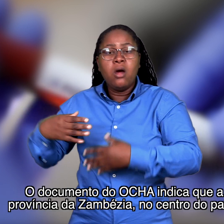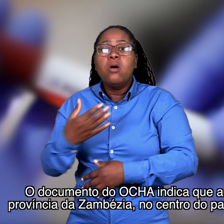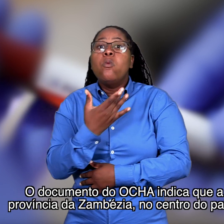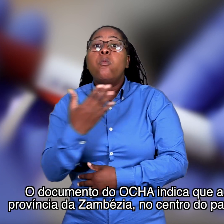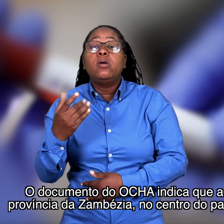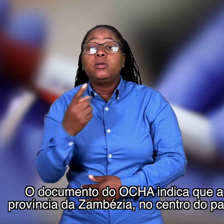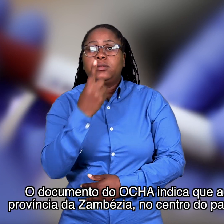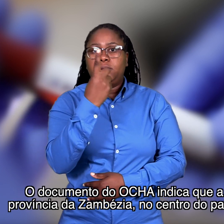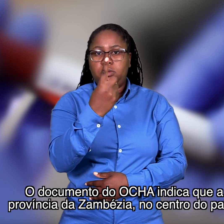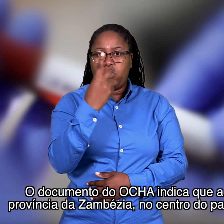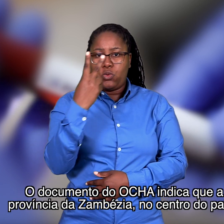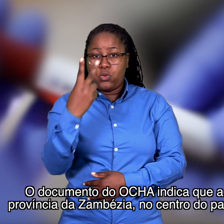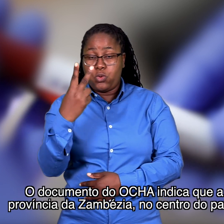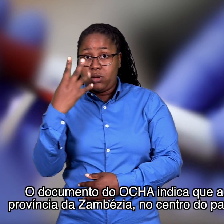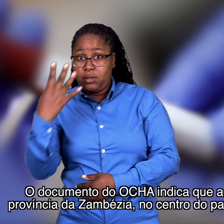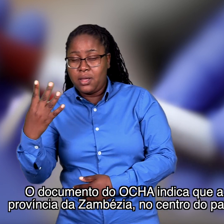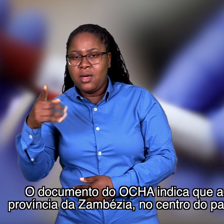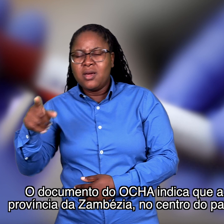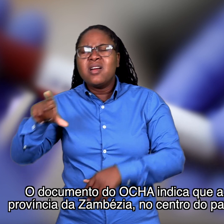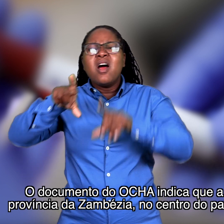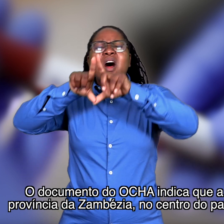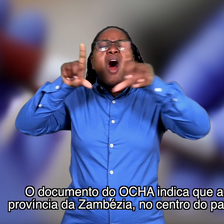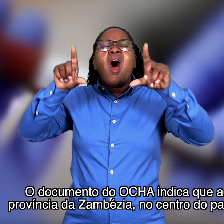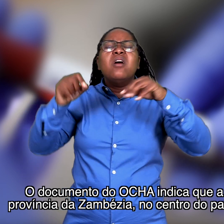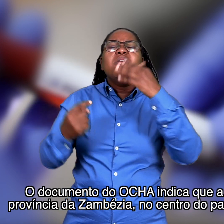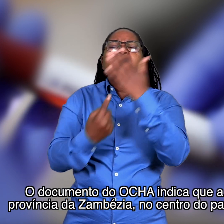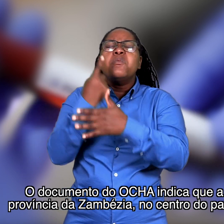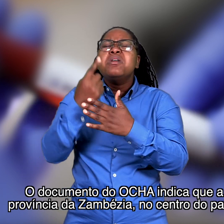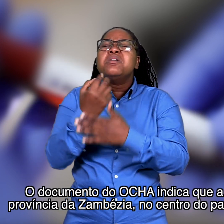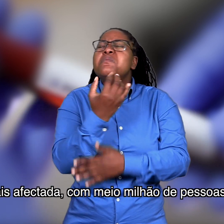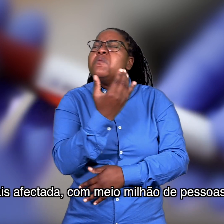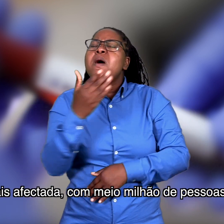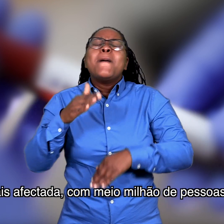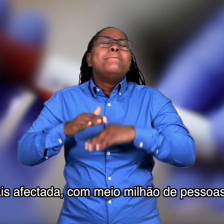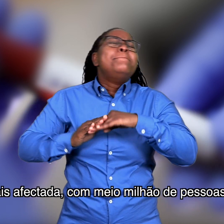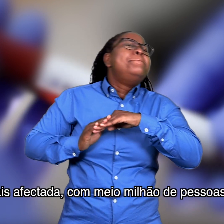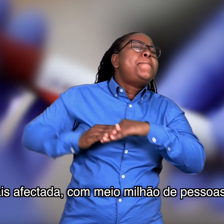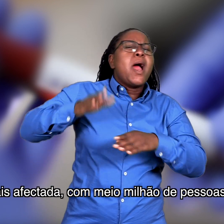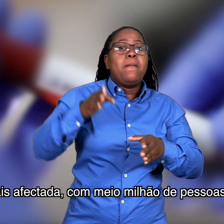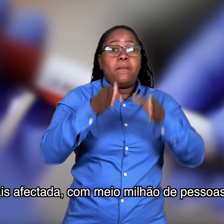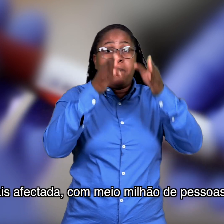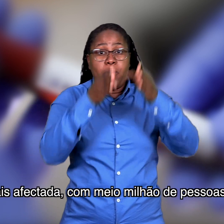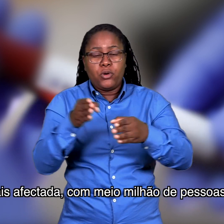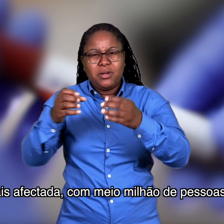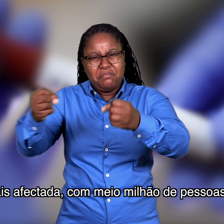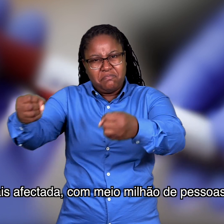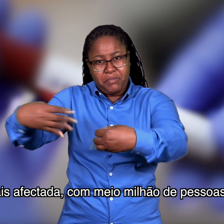O documento de OSHA indica que a província da Zambésia, no centro do país, é a mais afetada, com meio milhão de pessoas